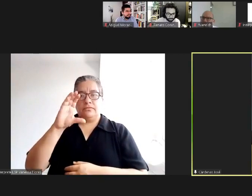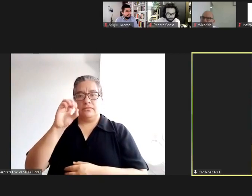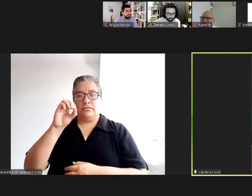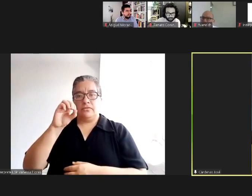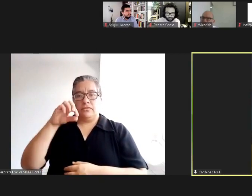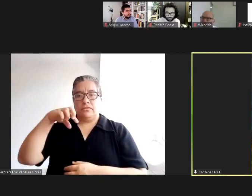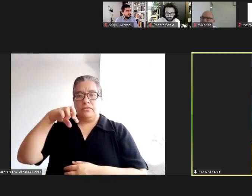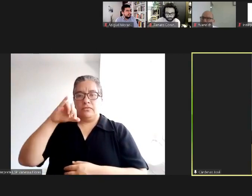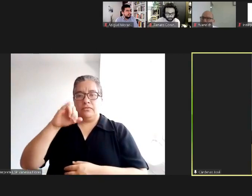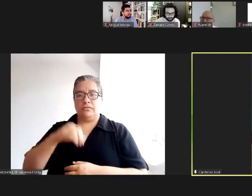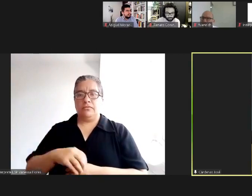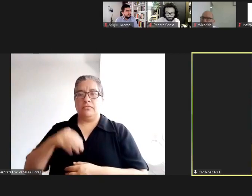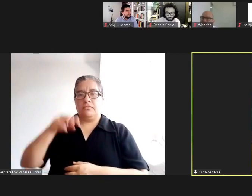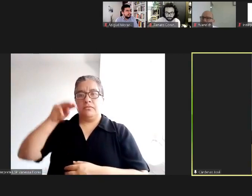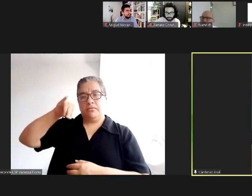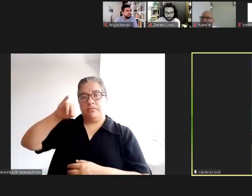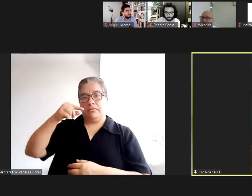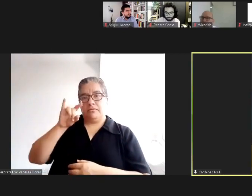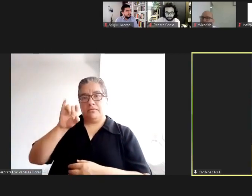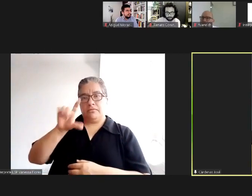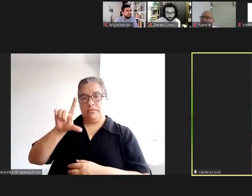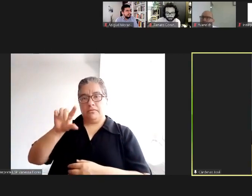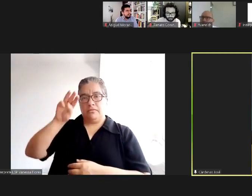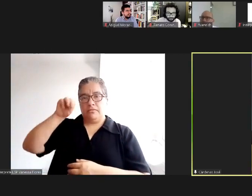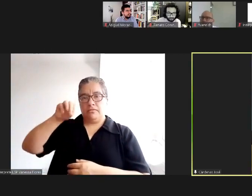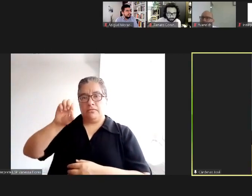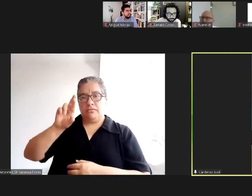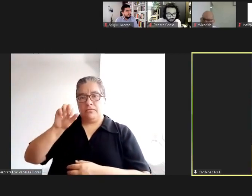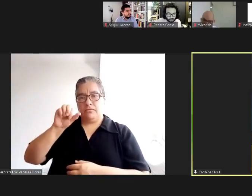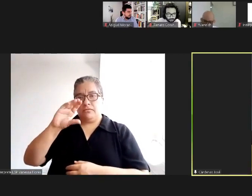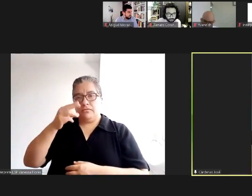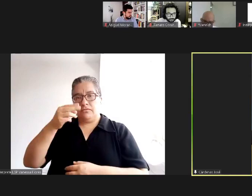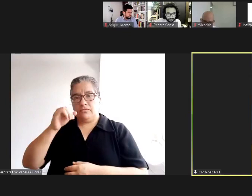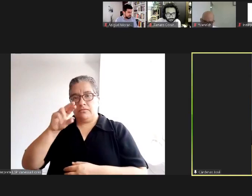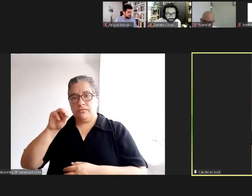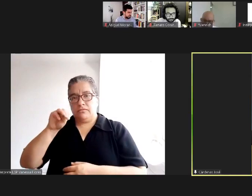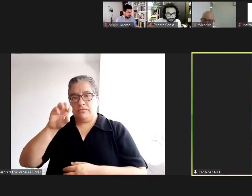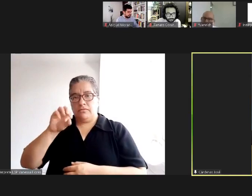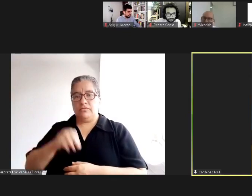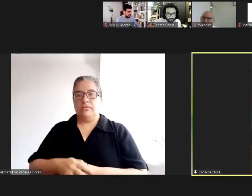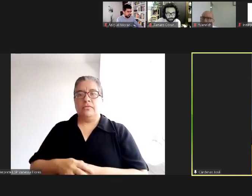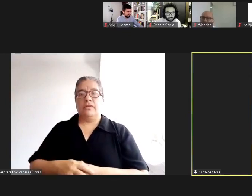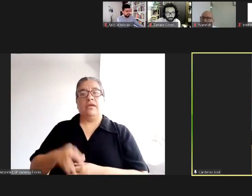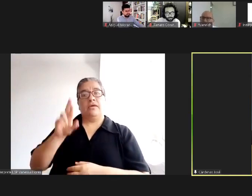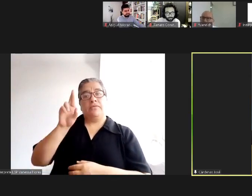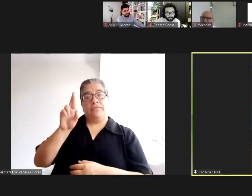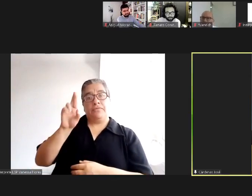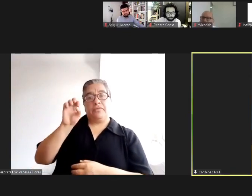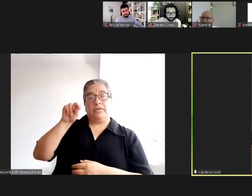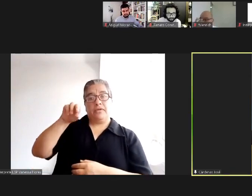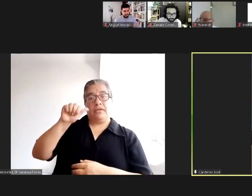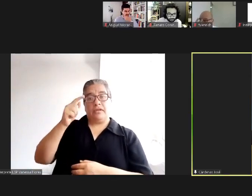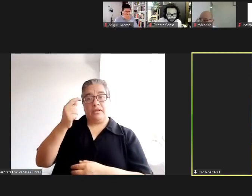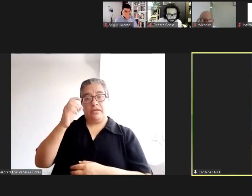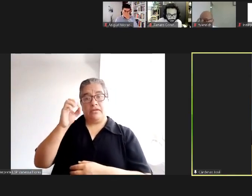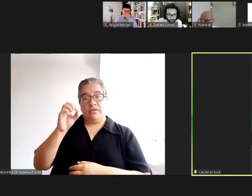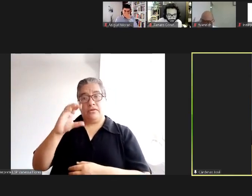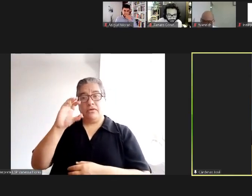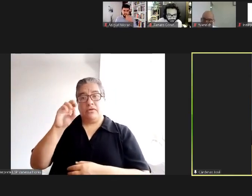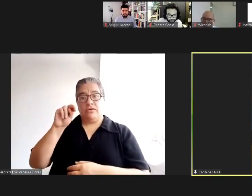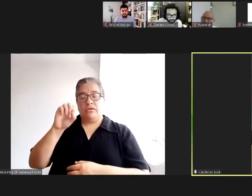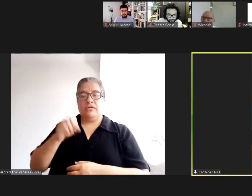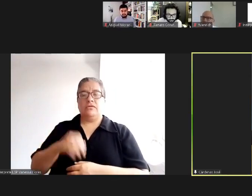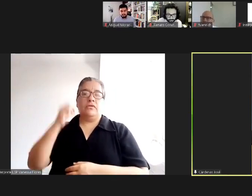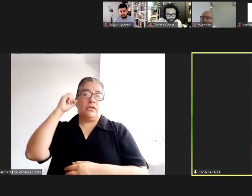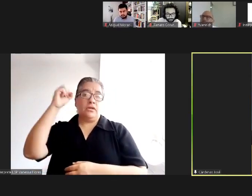Chimo, director de Hiperderecho, y a Renato Constantino, quien es especialista en derecho de autor y derecho de las personas con